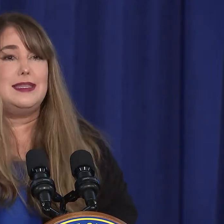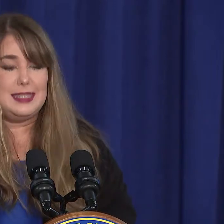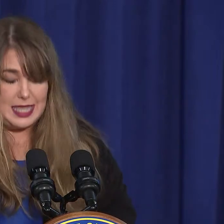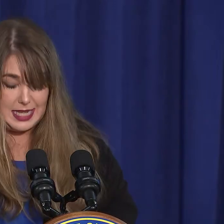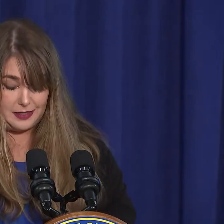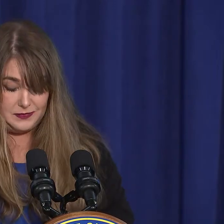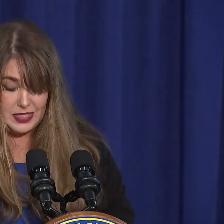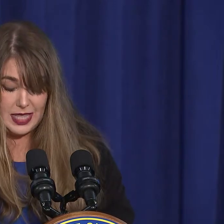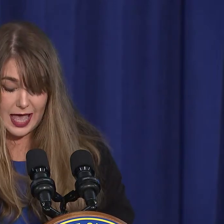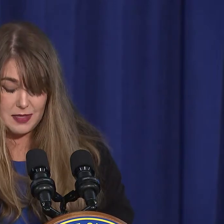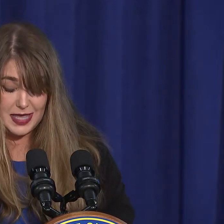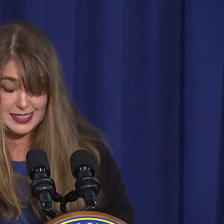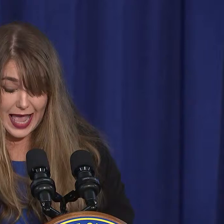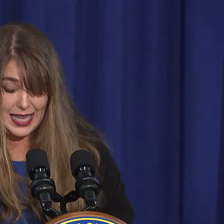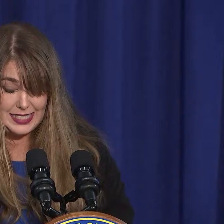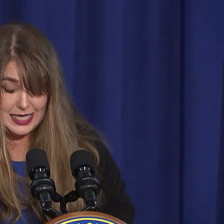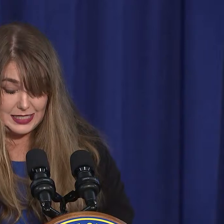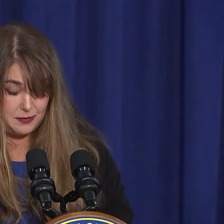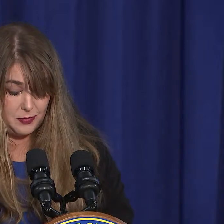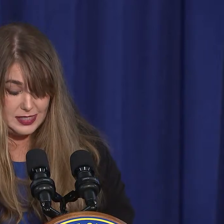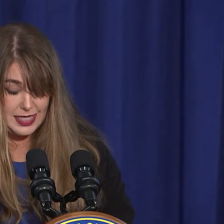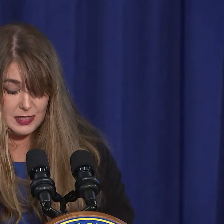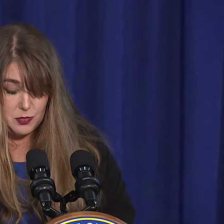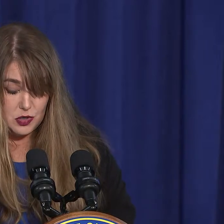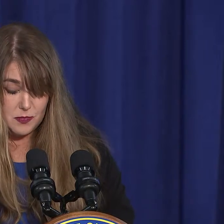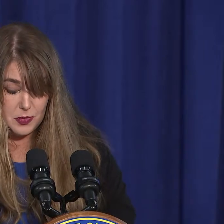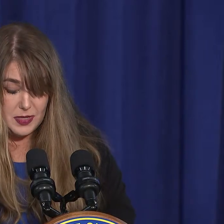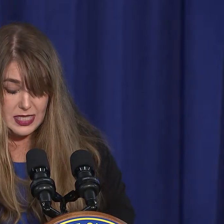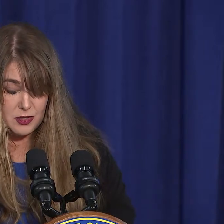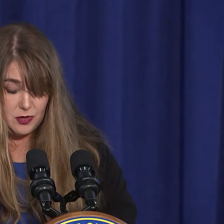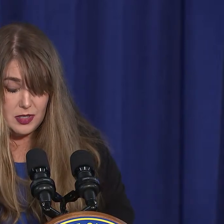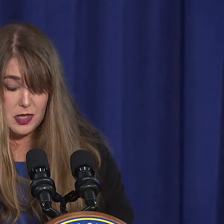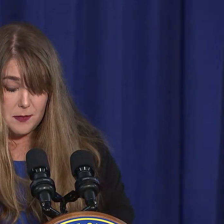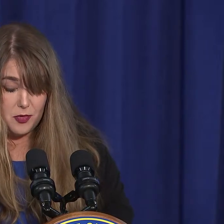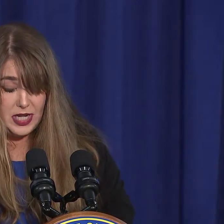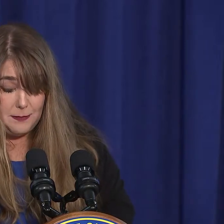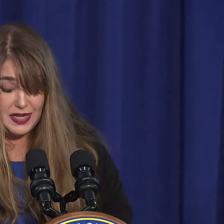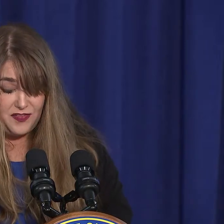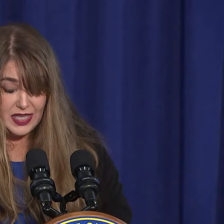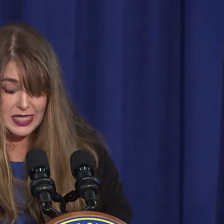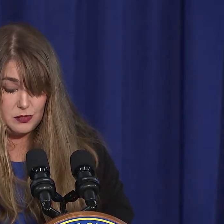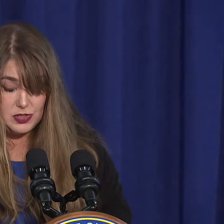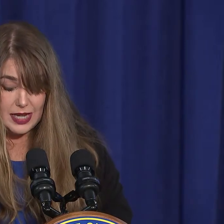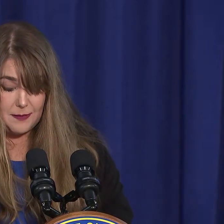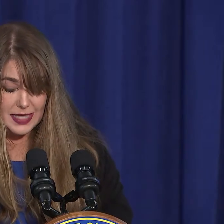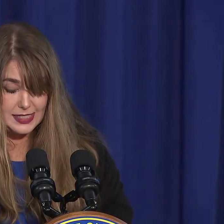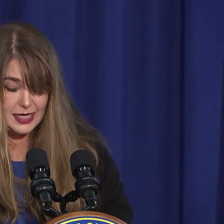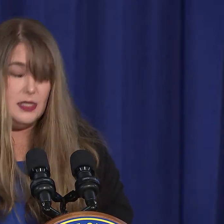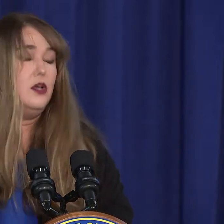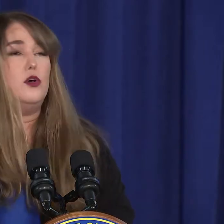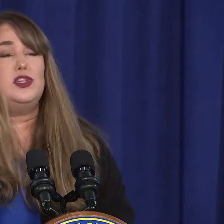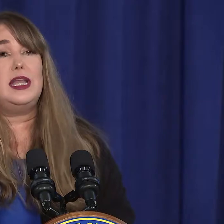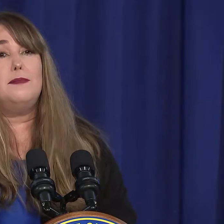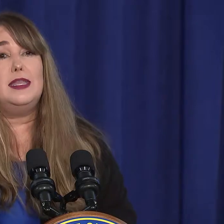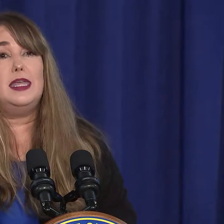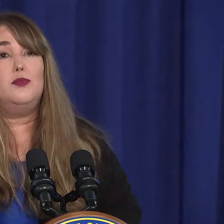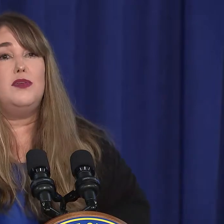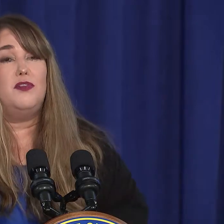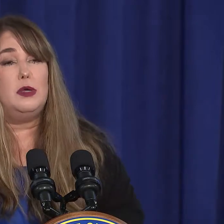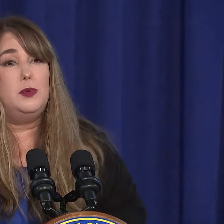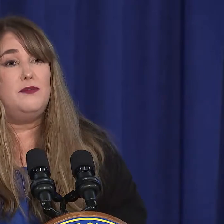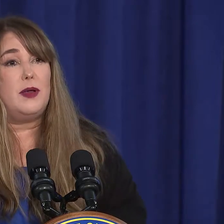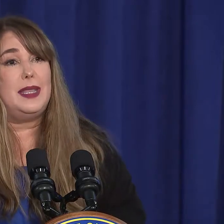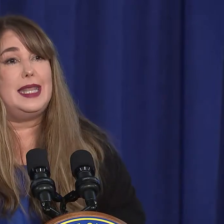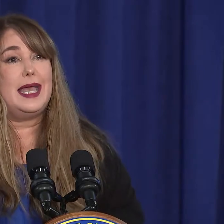de cuarentena. Además, alguien que puede estar inmunocomprometido podría preferir usar la máscara, o si también